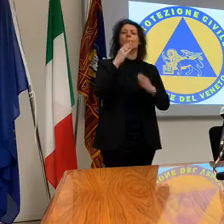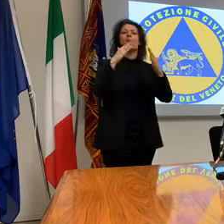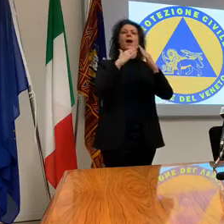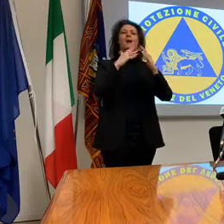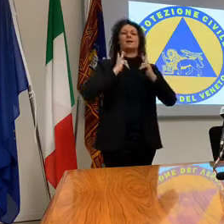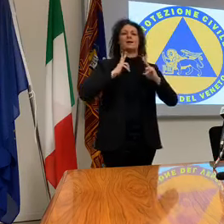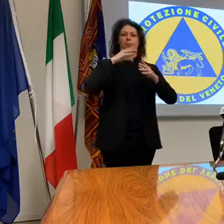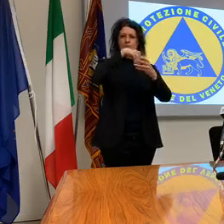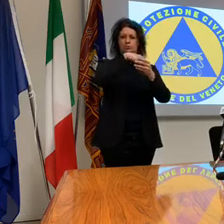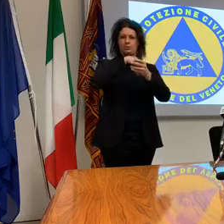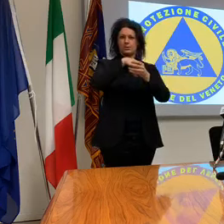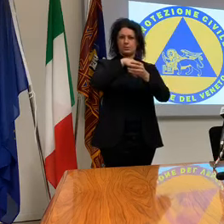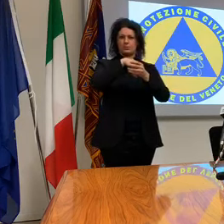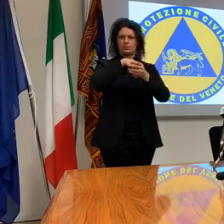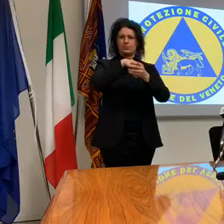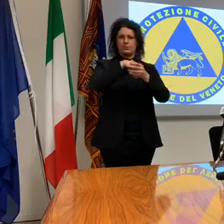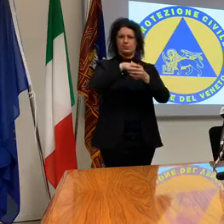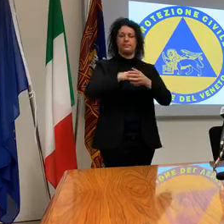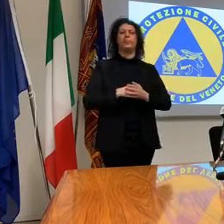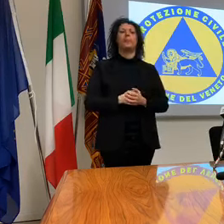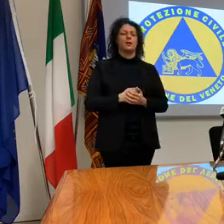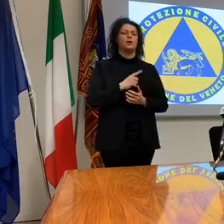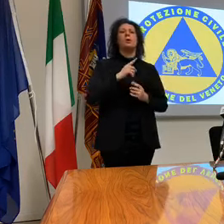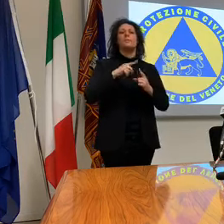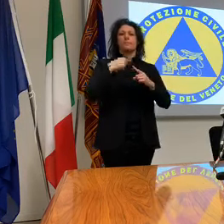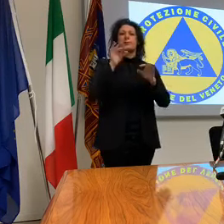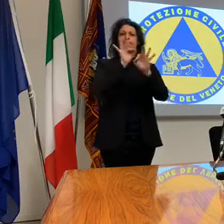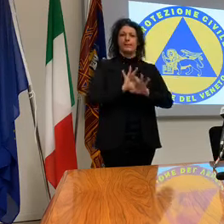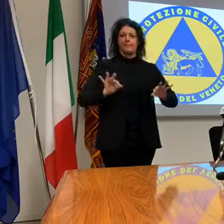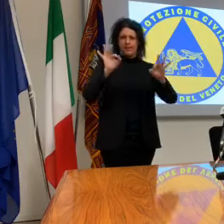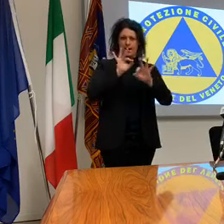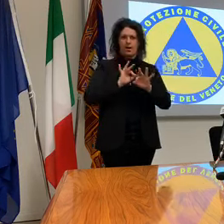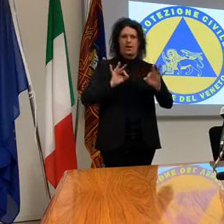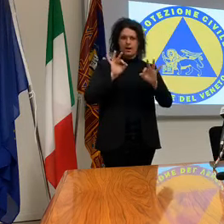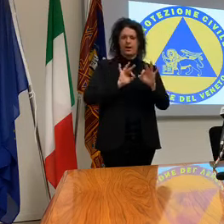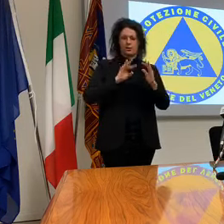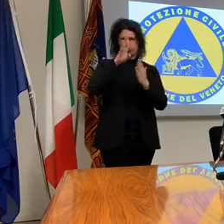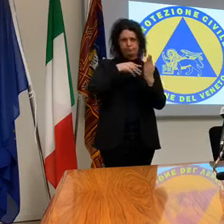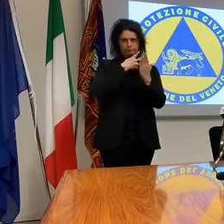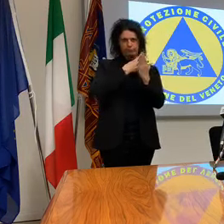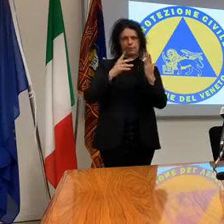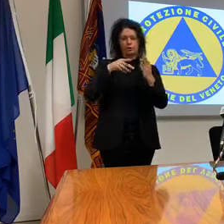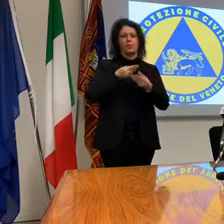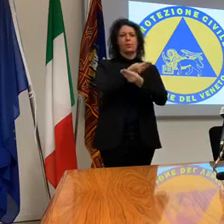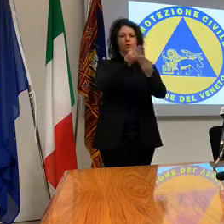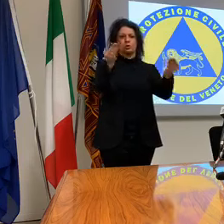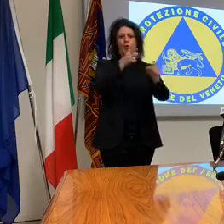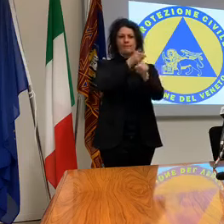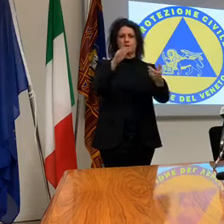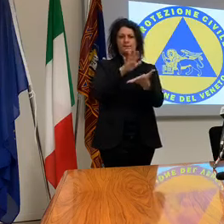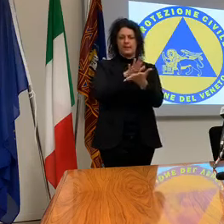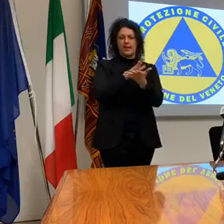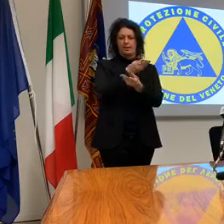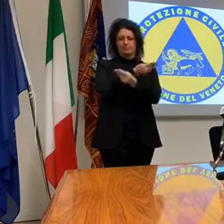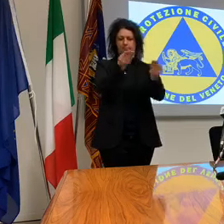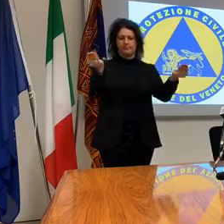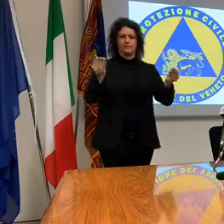noto uno schemino e poi di darlo alla stampa per il pomeriggio, insomma, contagiati, sia contagiati e decessi. Facciamo